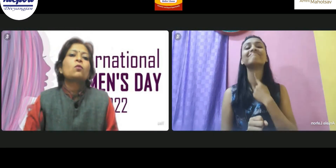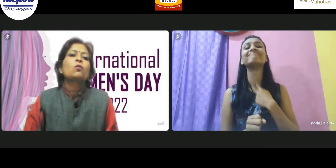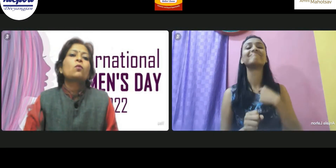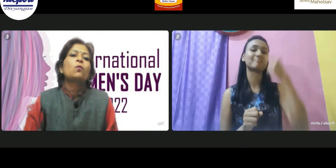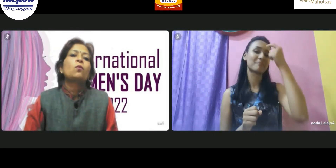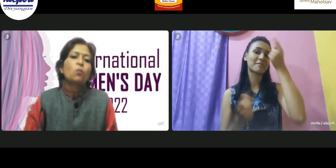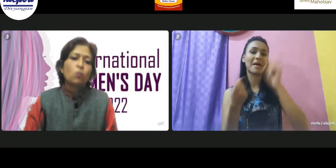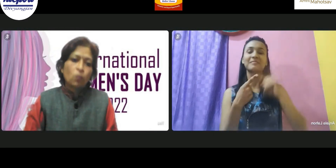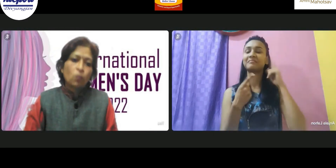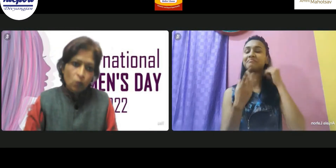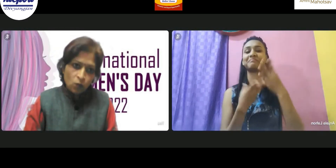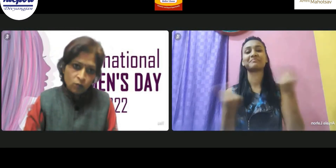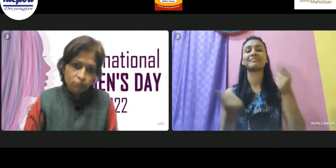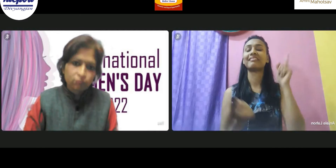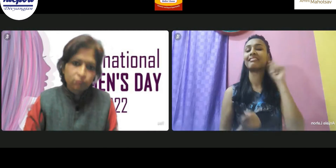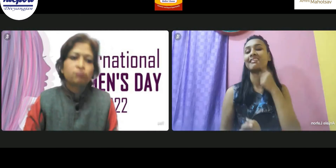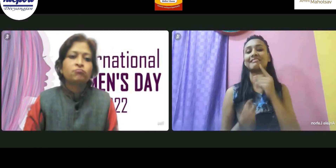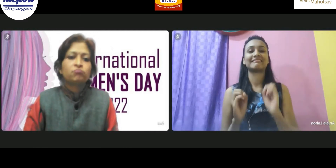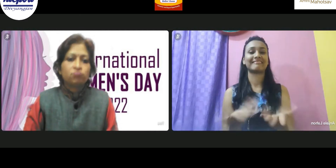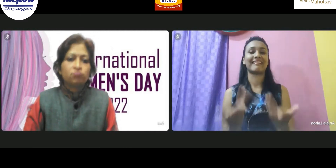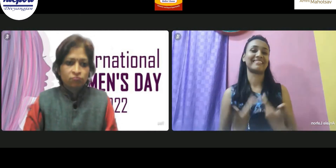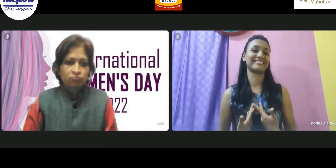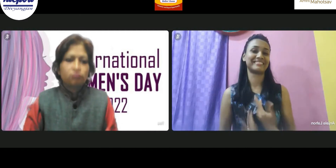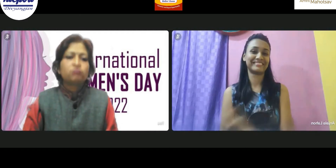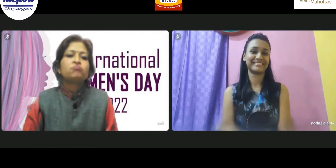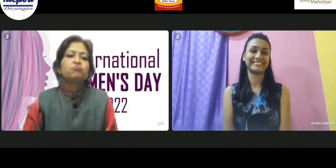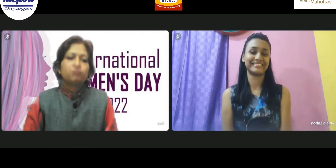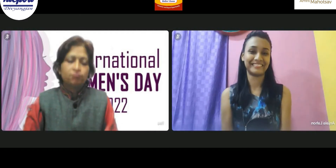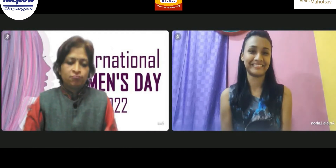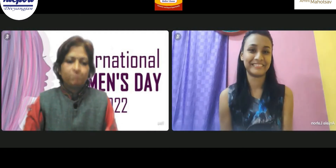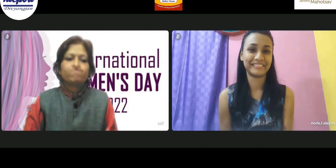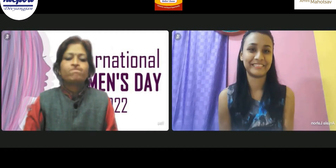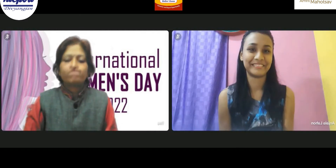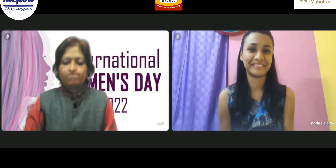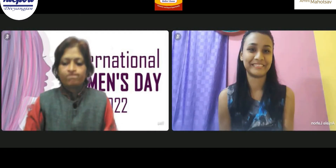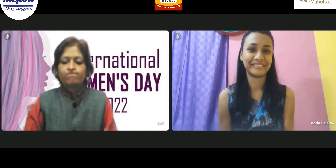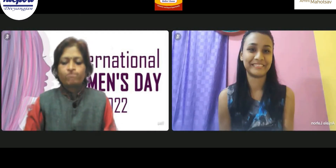गई और मैं बधिर हो गई। ओह,